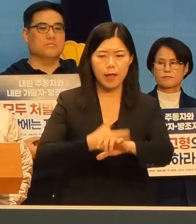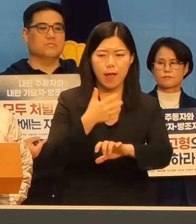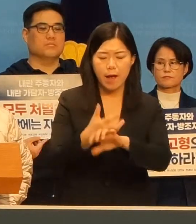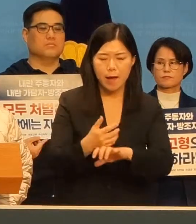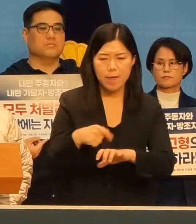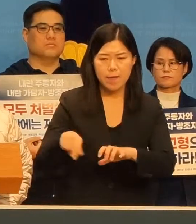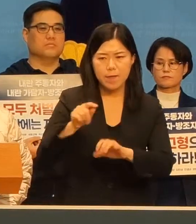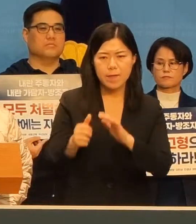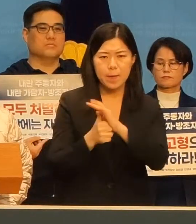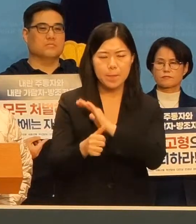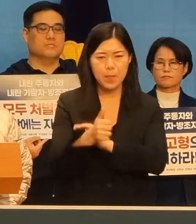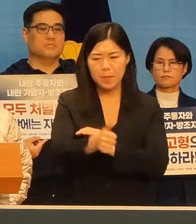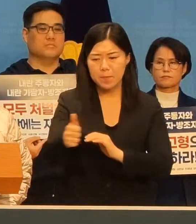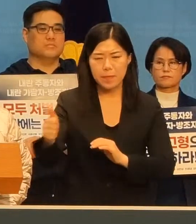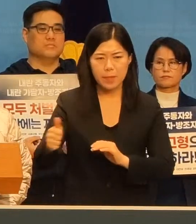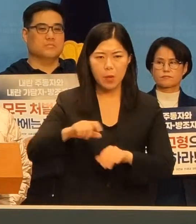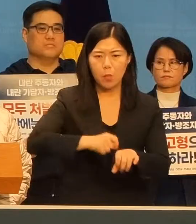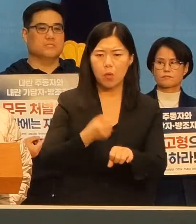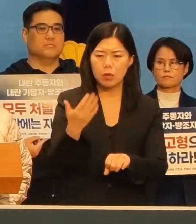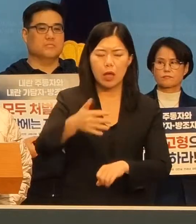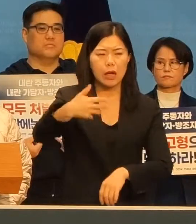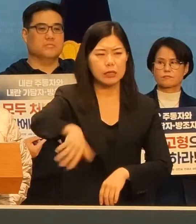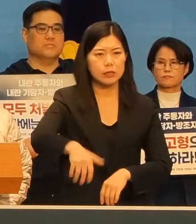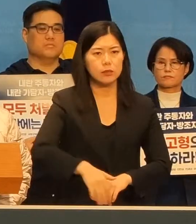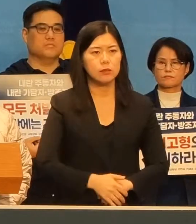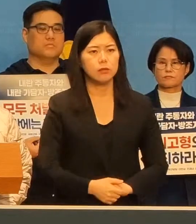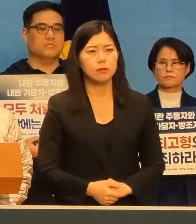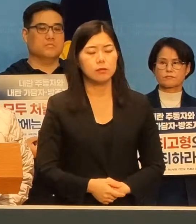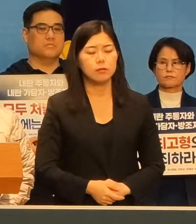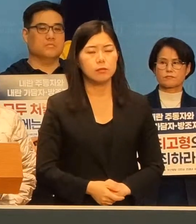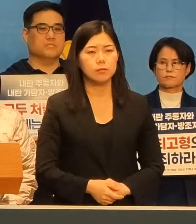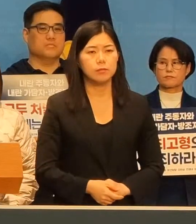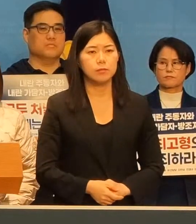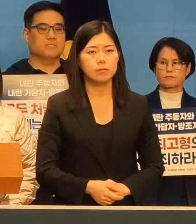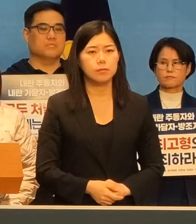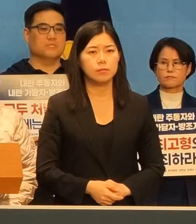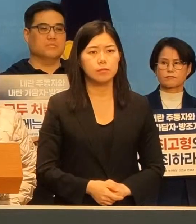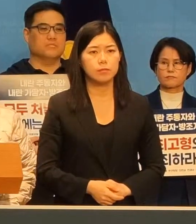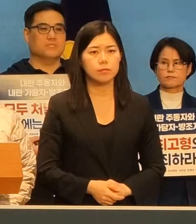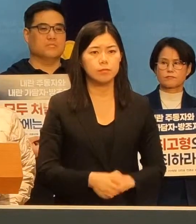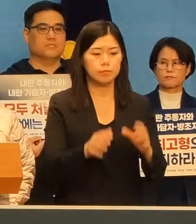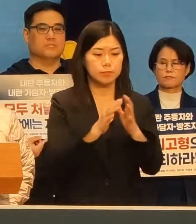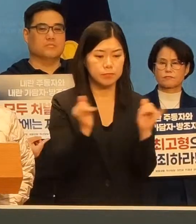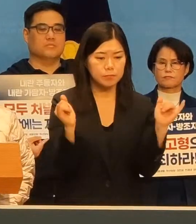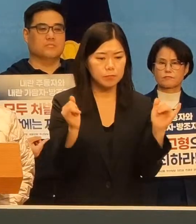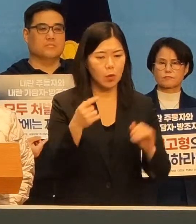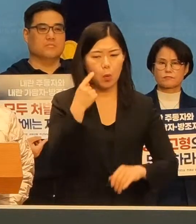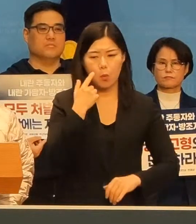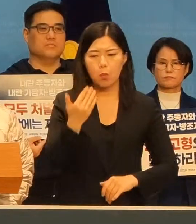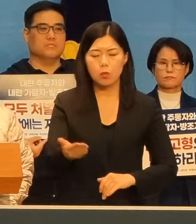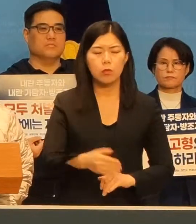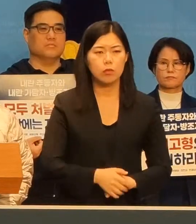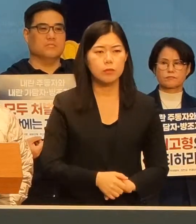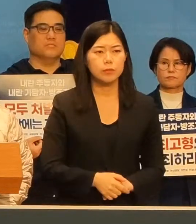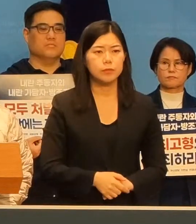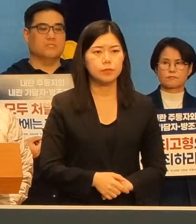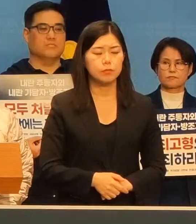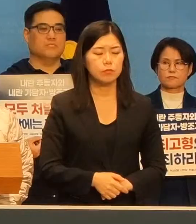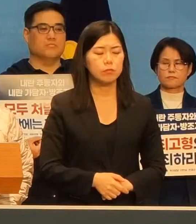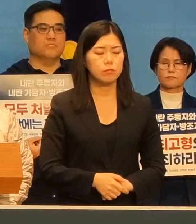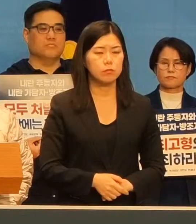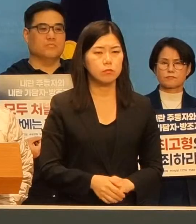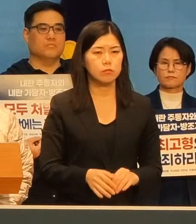주범들이 여전히 처벌받지 않고 있기 때문입니다. 국민은 묻습니다.